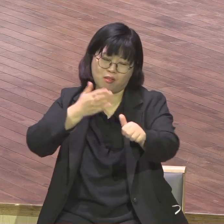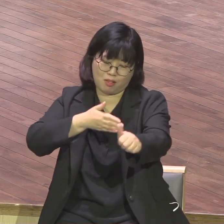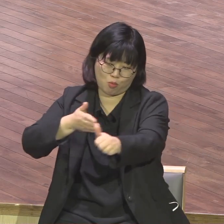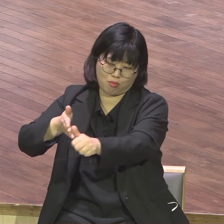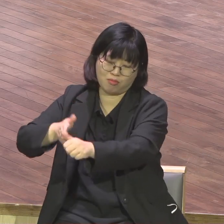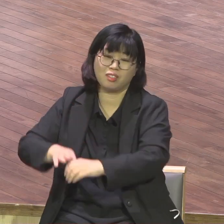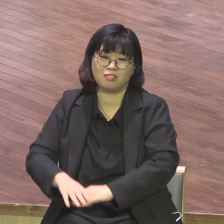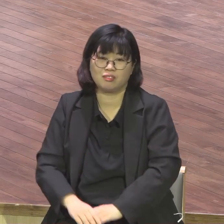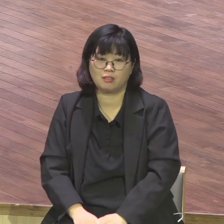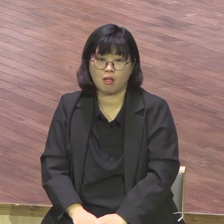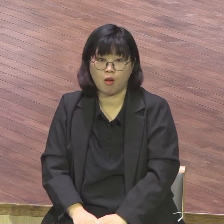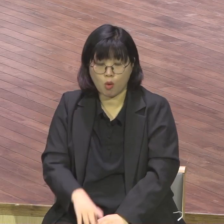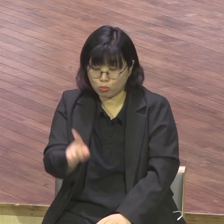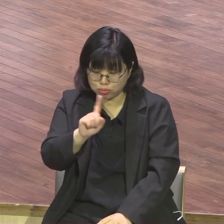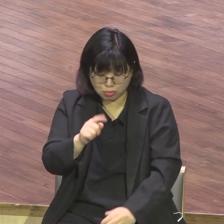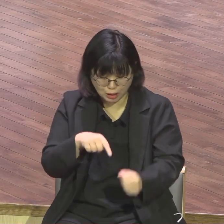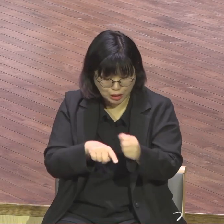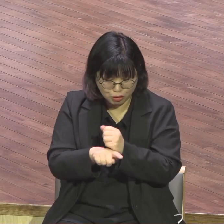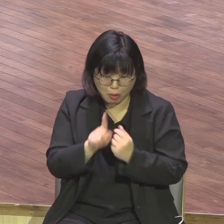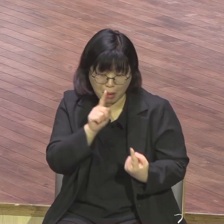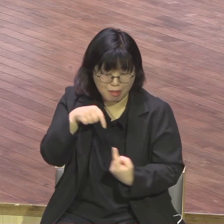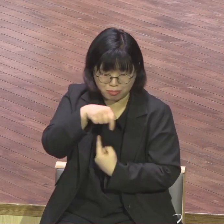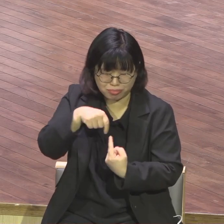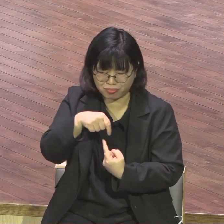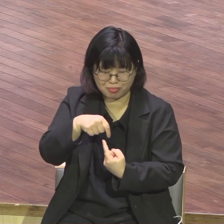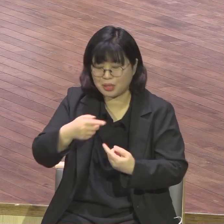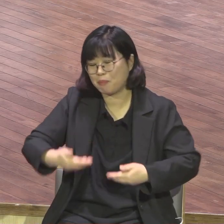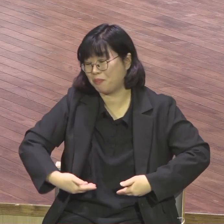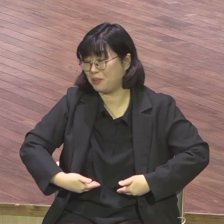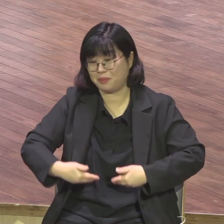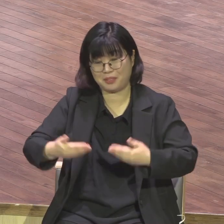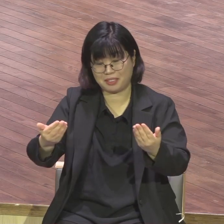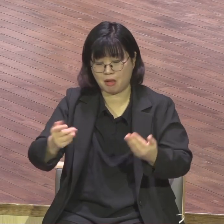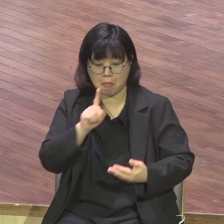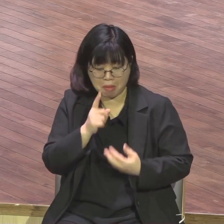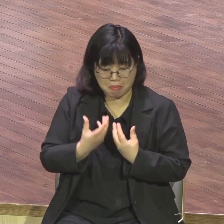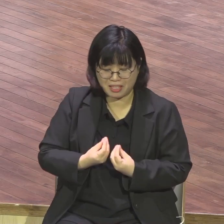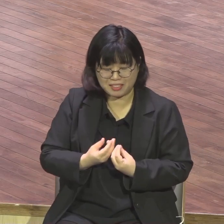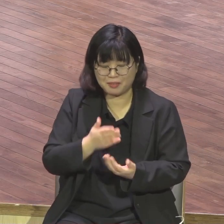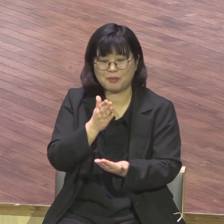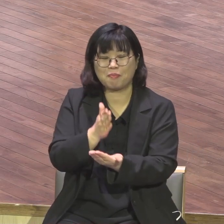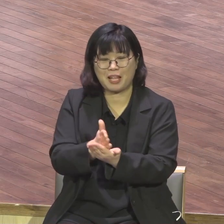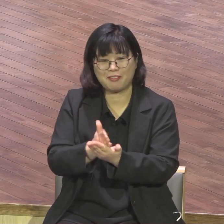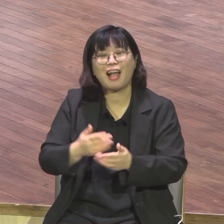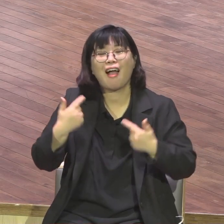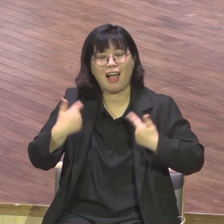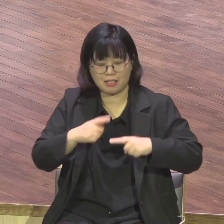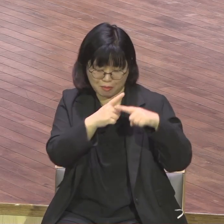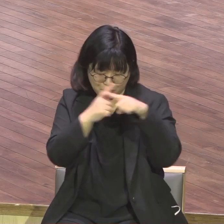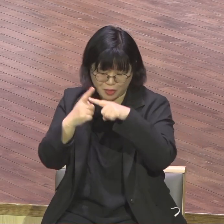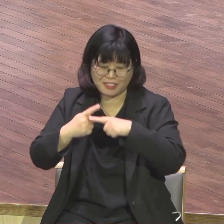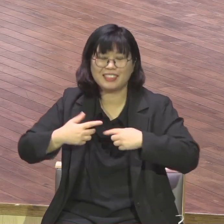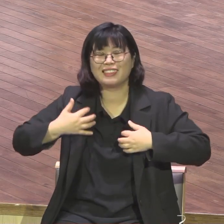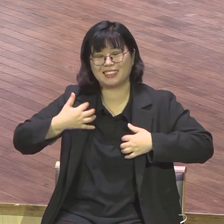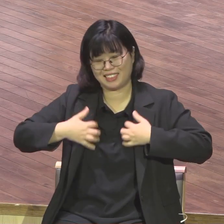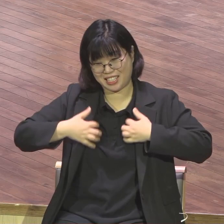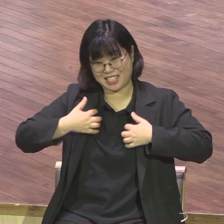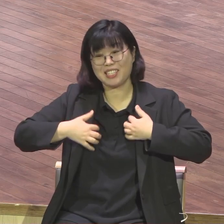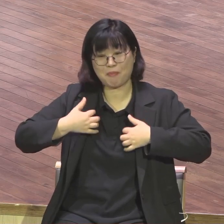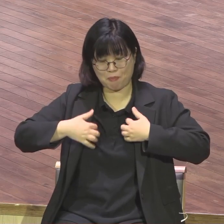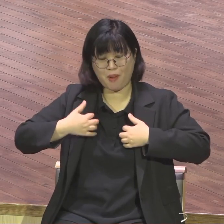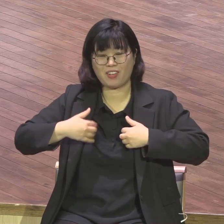없어요. 항상 기뻐해라. 뭐 기쁠 일이 있습니까? 사단은 이 세상에 사는 우리에게